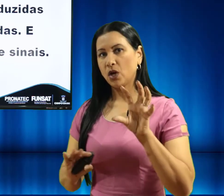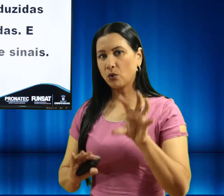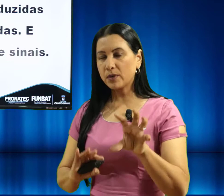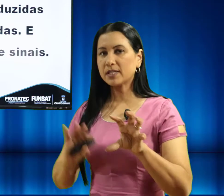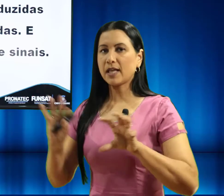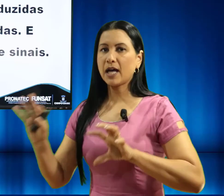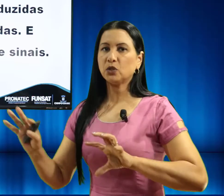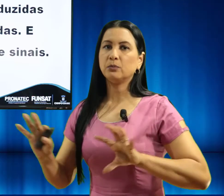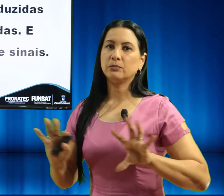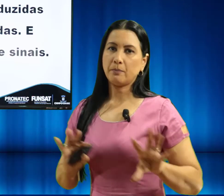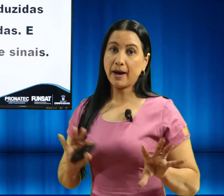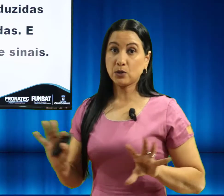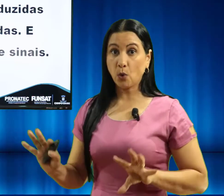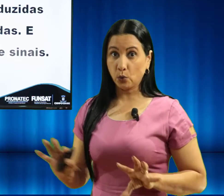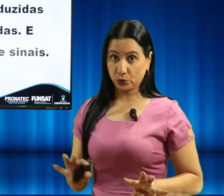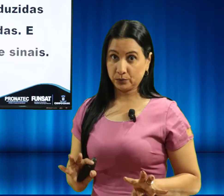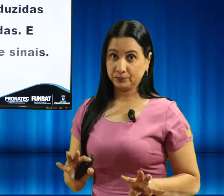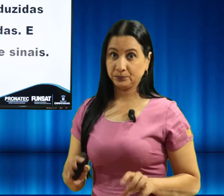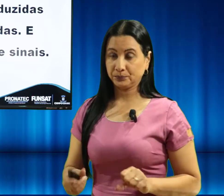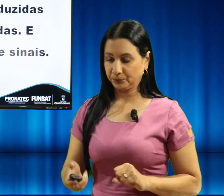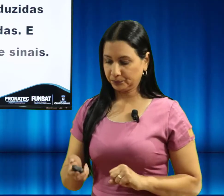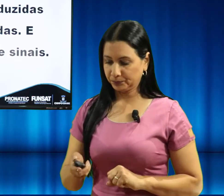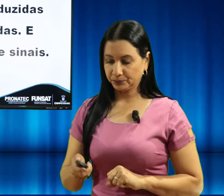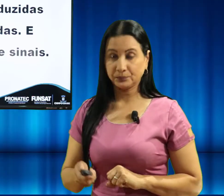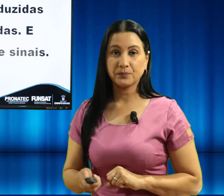algum estado para o outro.